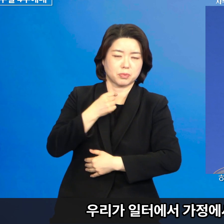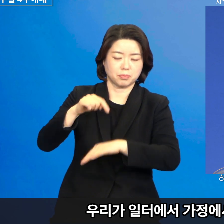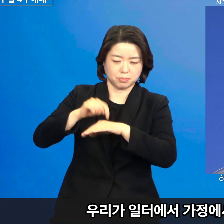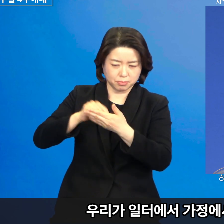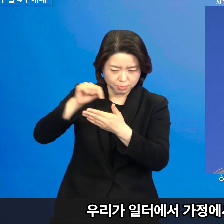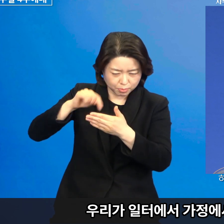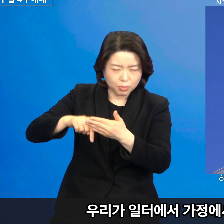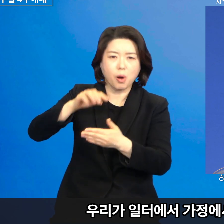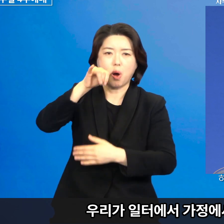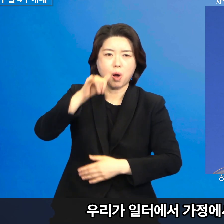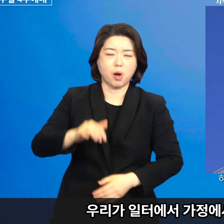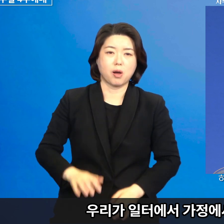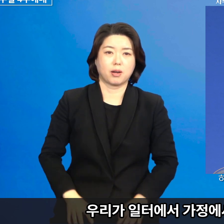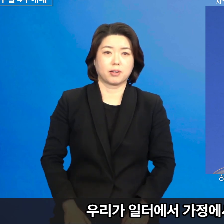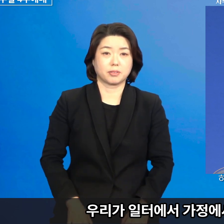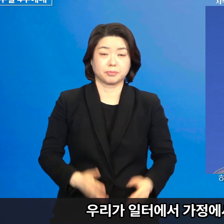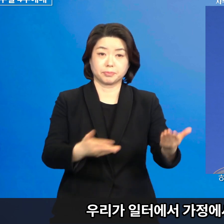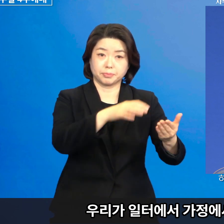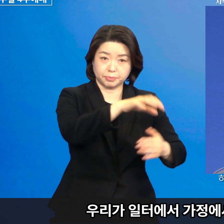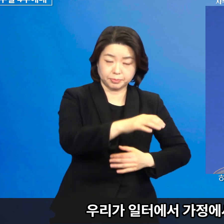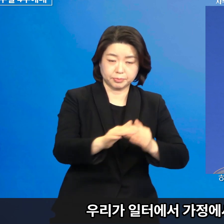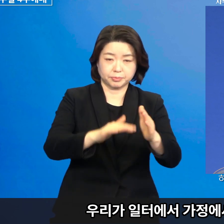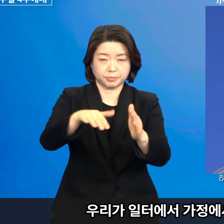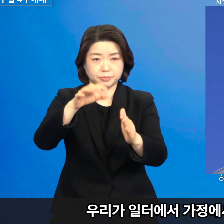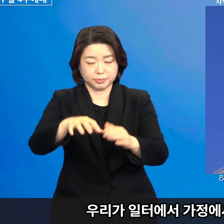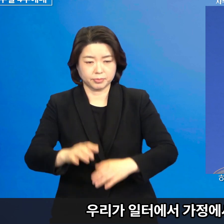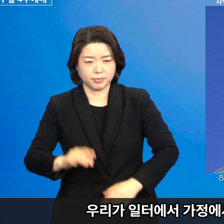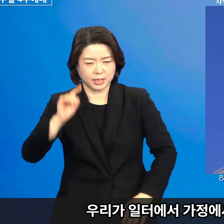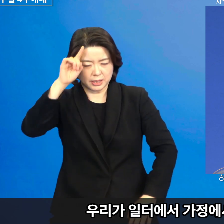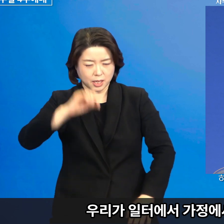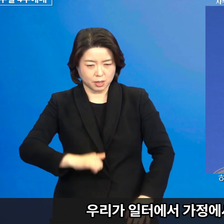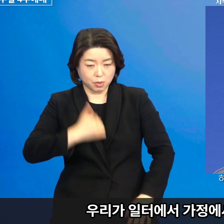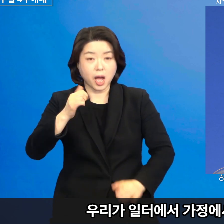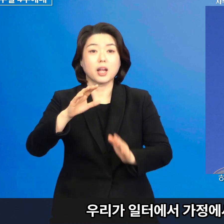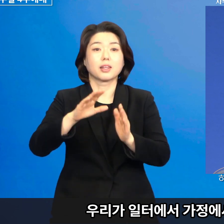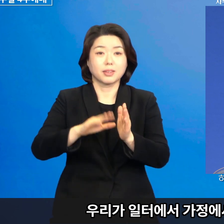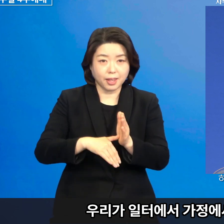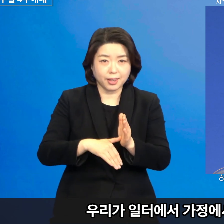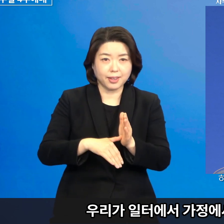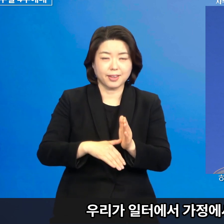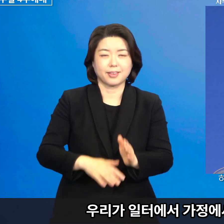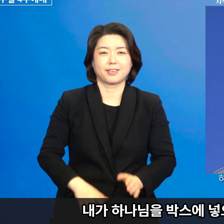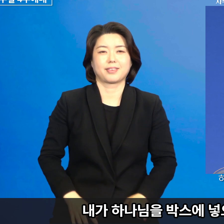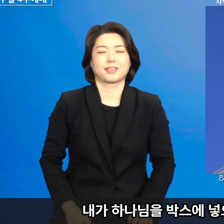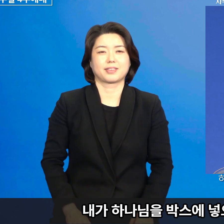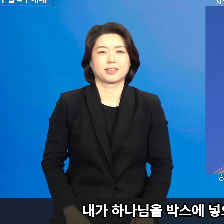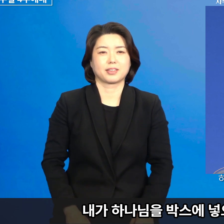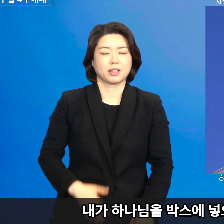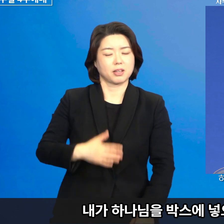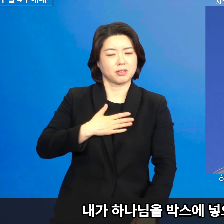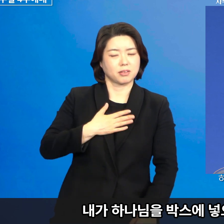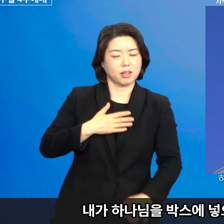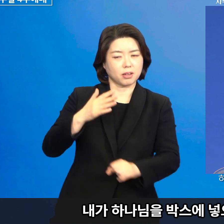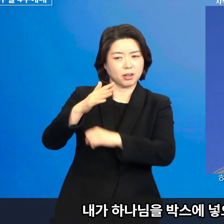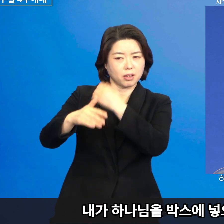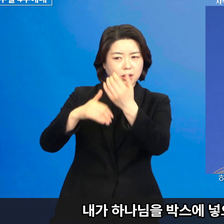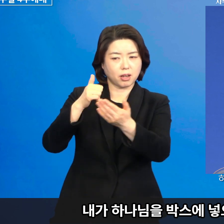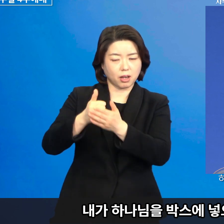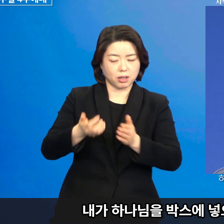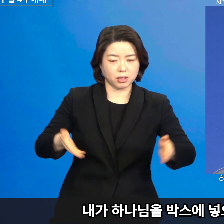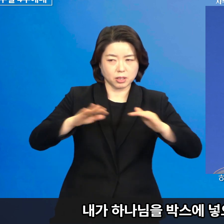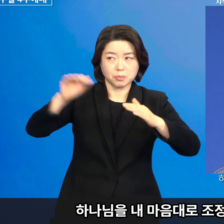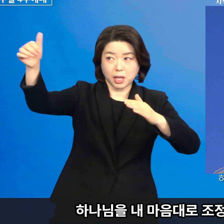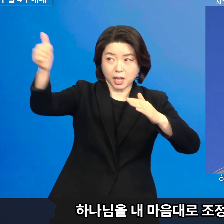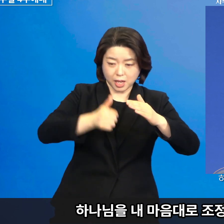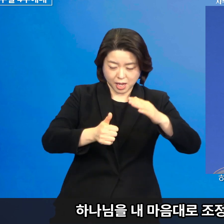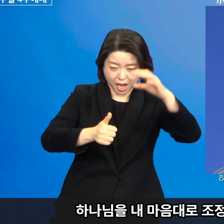그러니까 우리가 일터에서, 가정에서 짜증이 나고 화가 날 때 내가 하나님을 박스에 넣으려고 하는